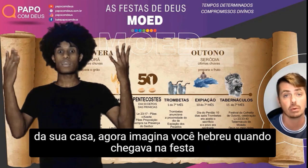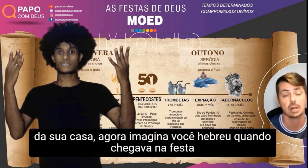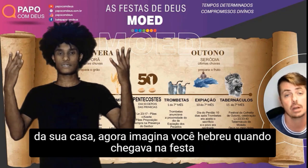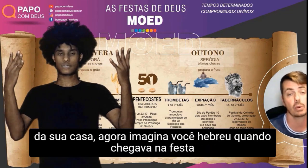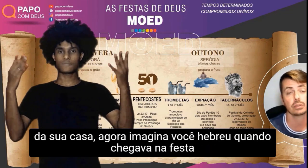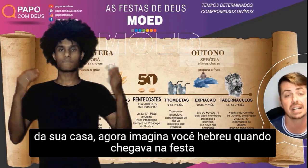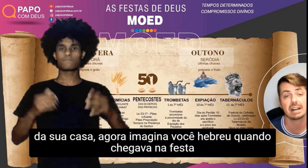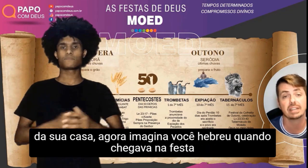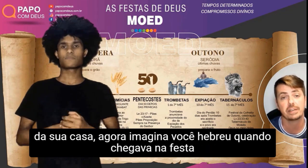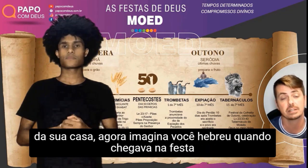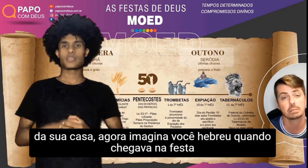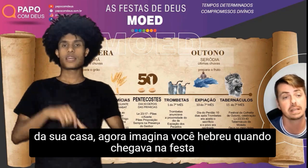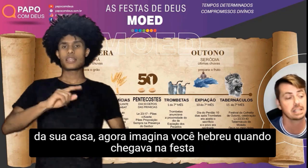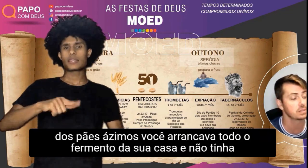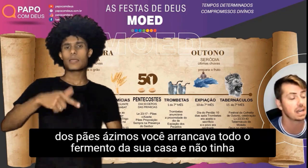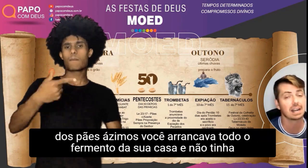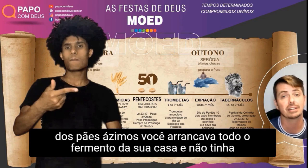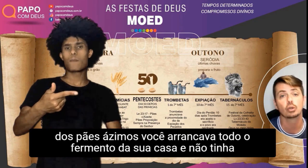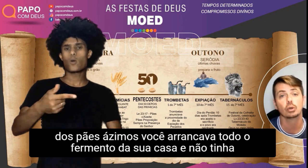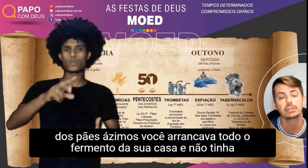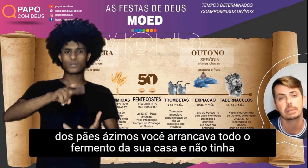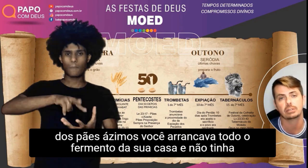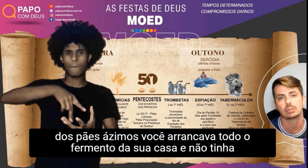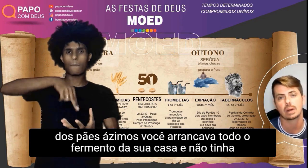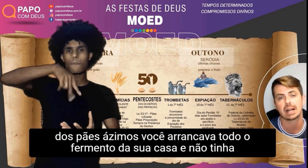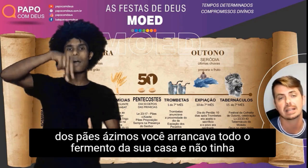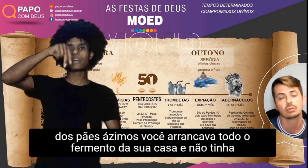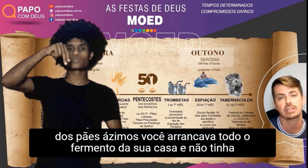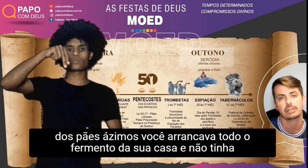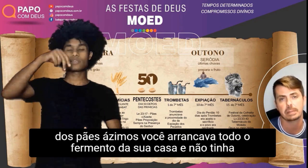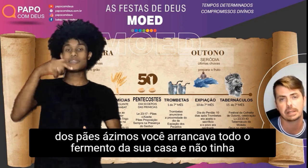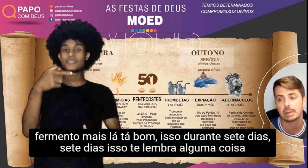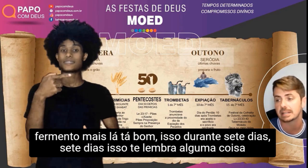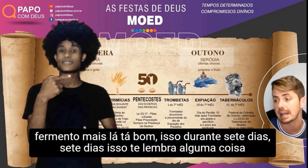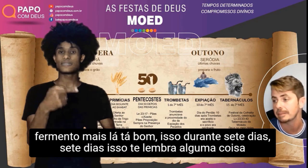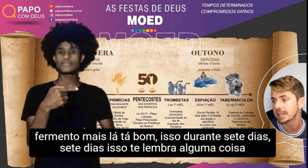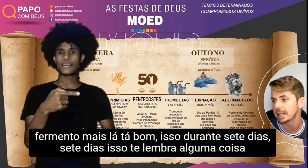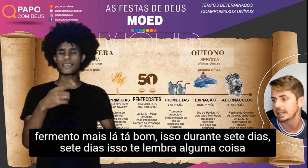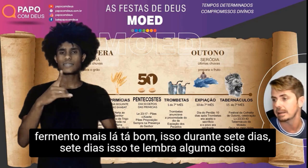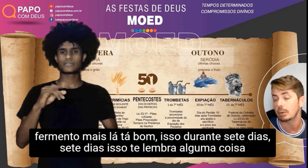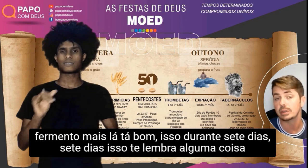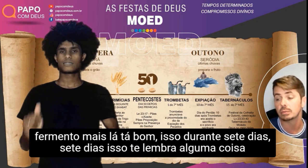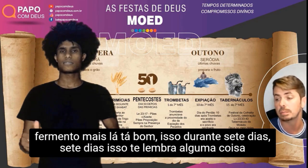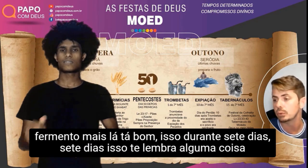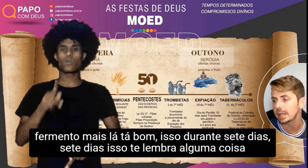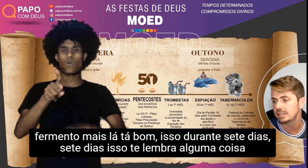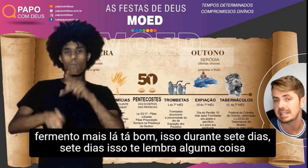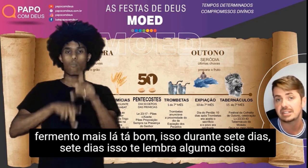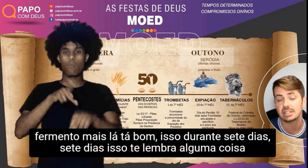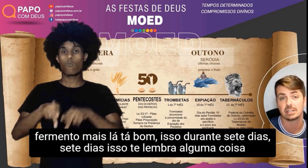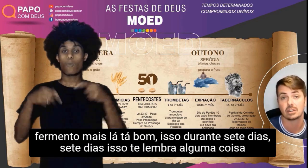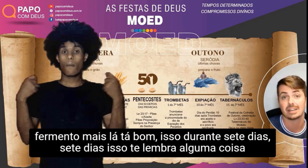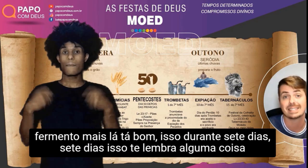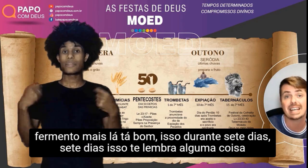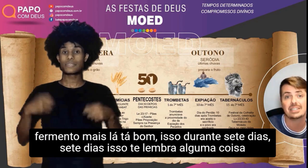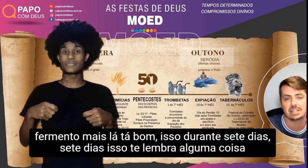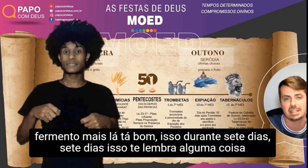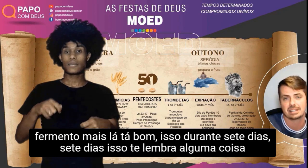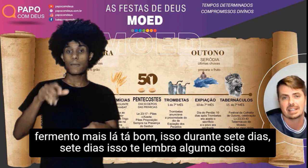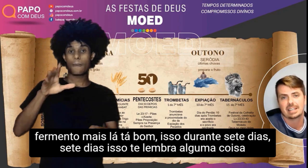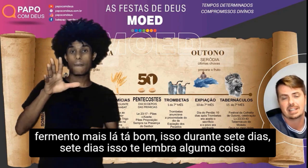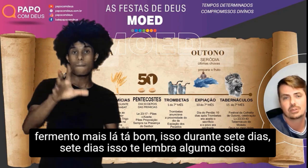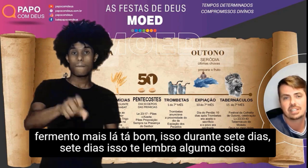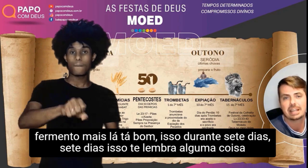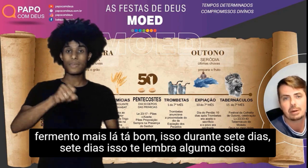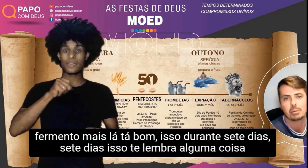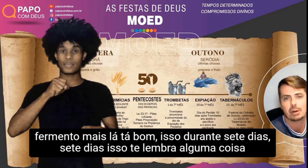você hebreu, quando chegava na festa dos pães asmos, você arrancava todo o fermento da sua casa e não tinha fermento mais lá. Tá bom? Isso durante 7 dias, ó, 7